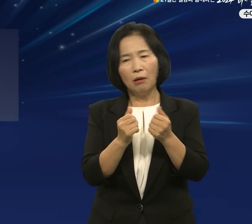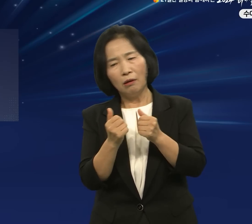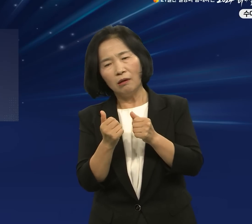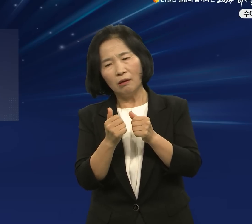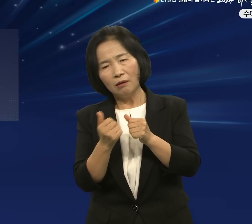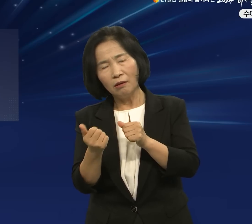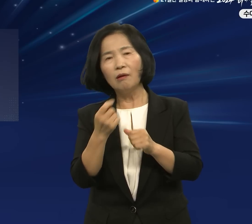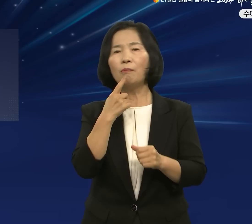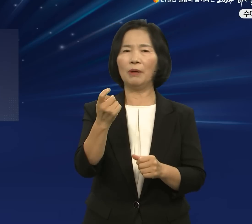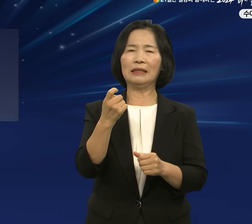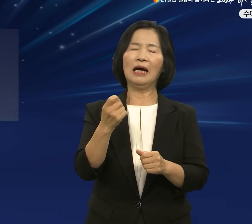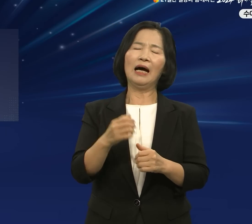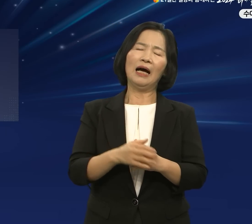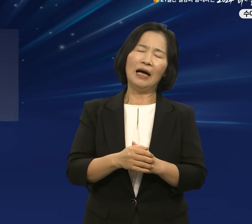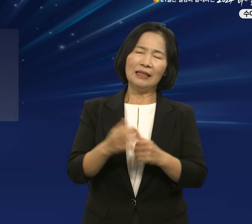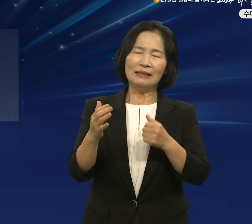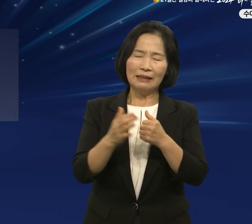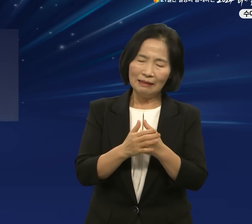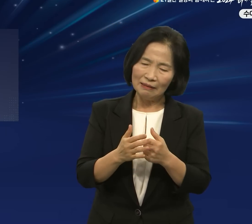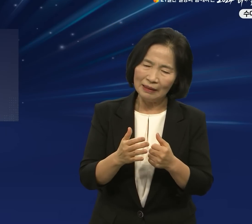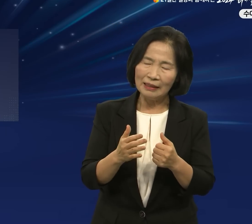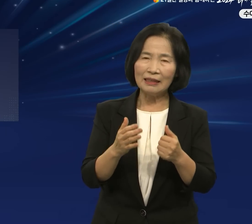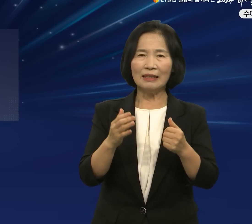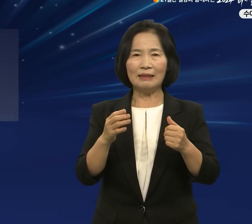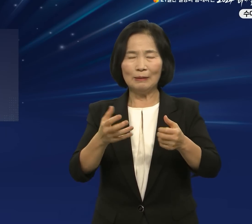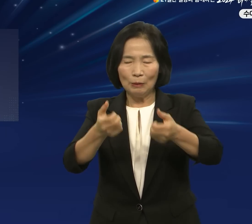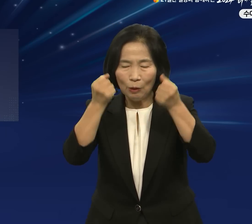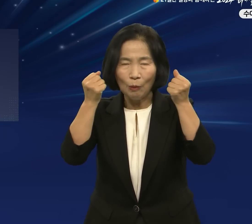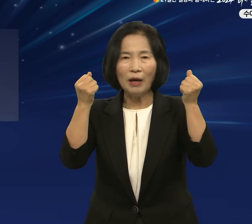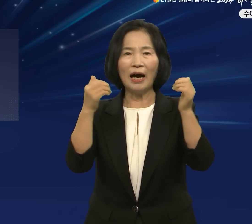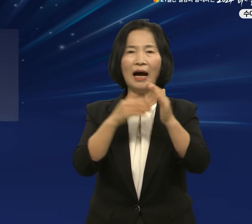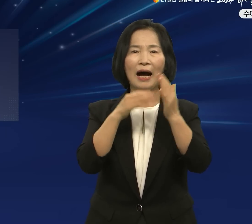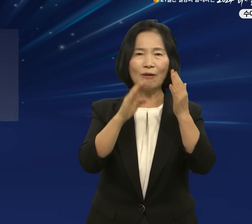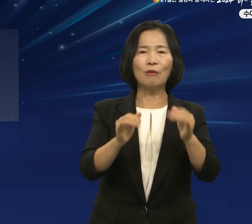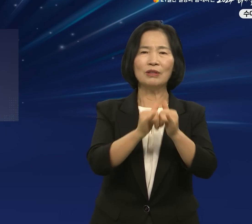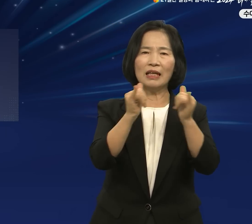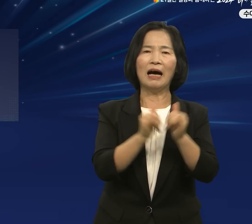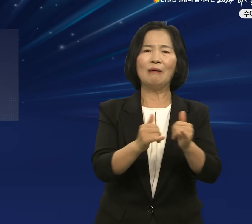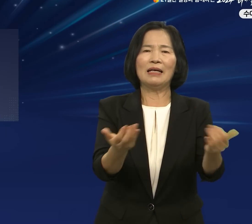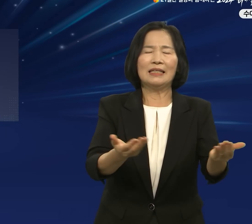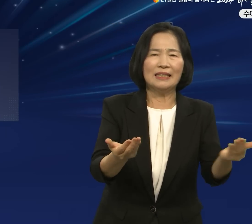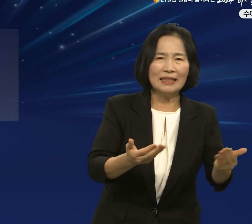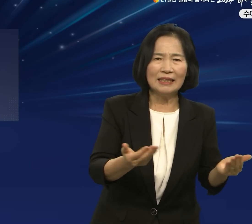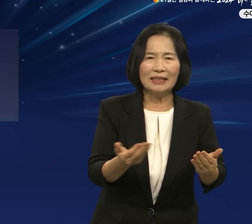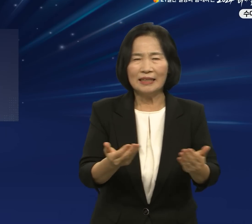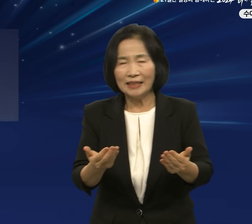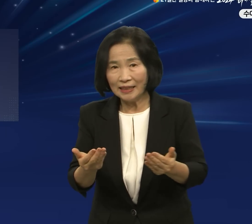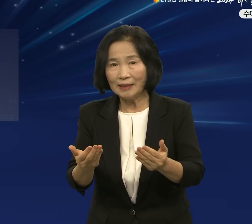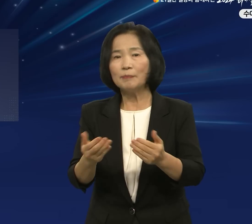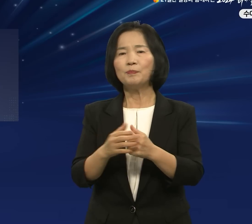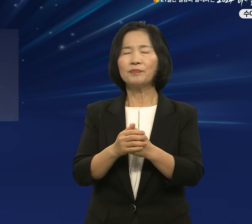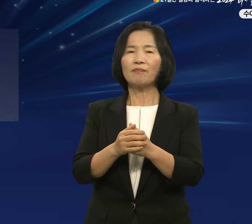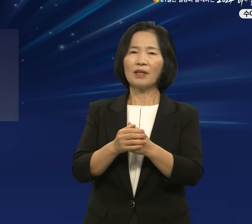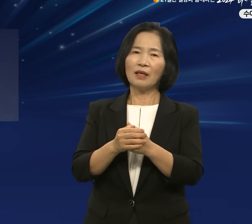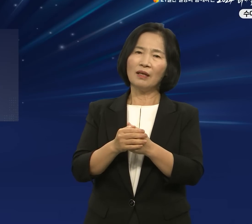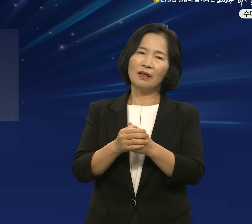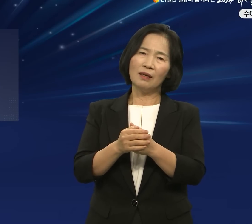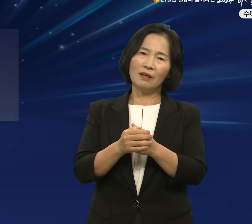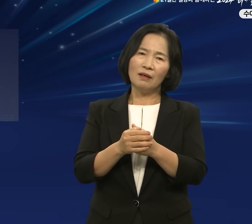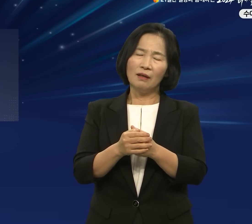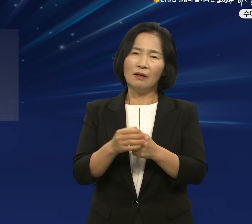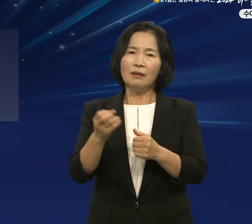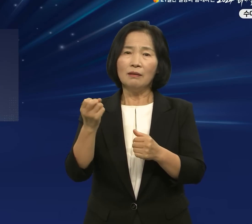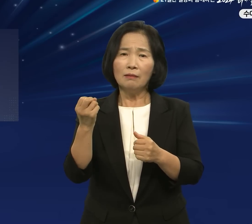40세까지 사회생활을 하면서 제가 신실할 때나 더 죄에 쌓여 있을